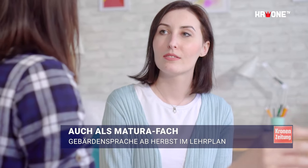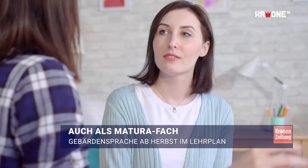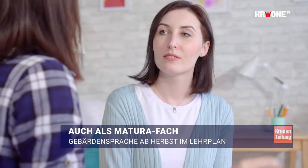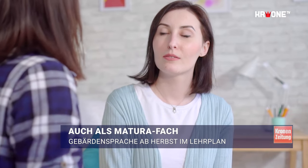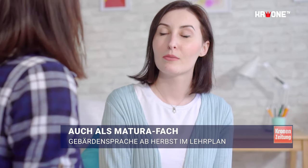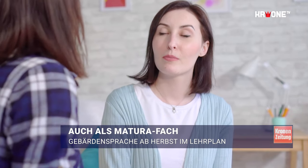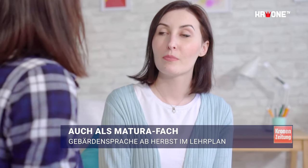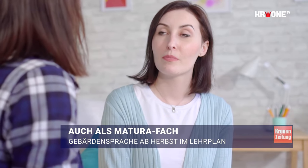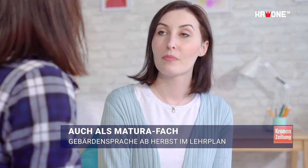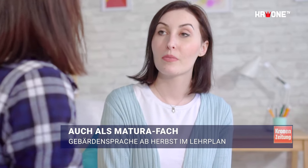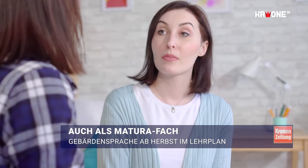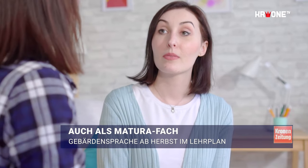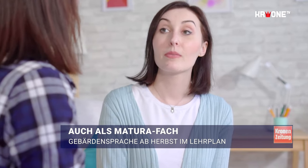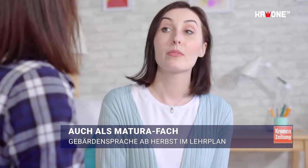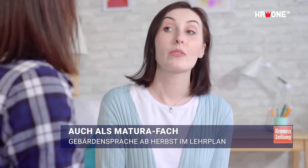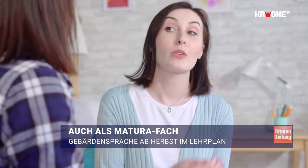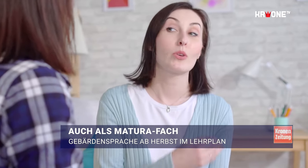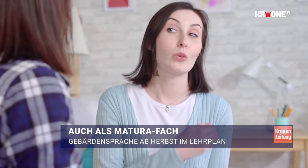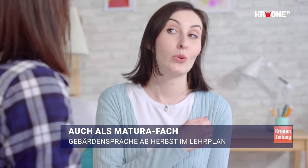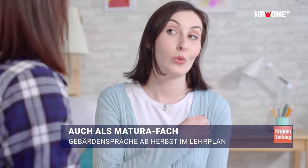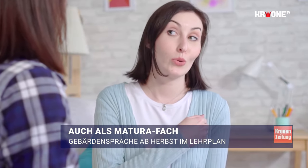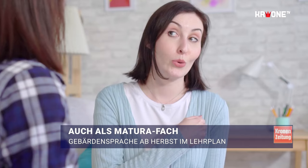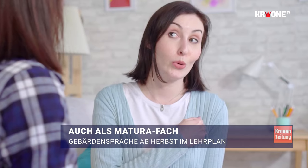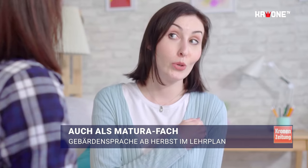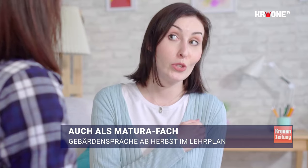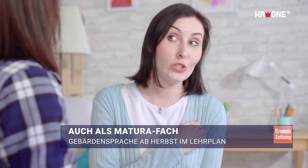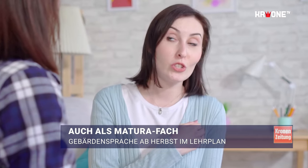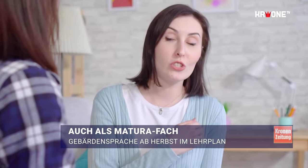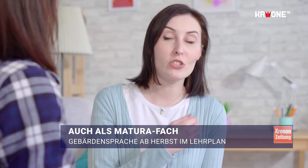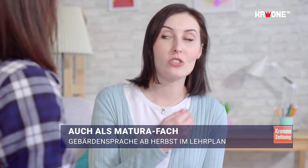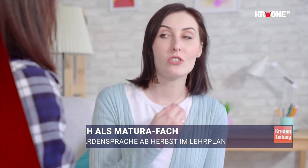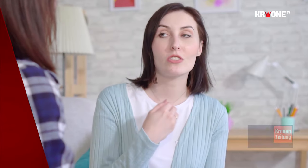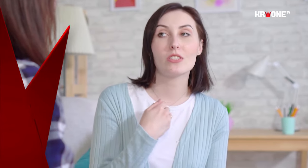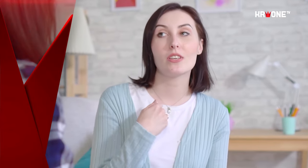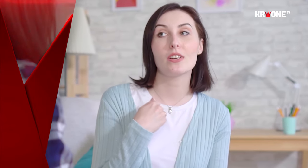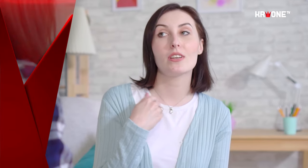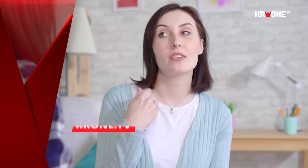Bildungspolitik markiere. Das neue Schulfach kann übrigens auch als Wahlpflichtgegenstand ausgewählt werden.